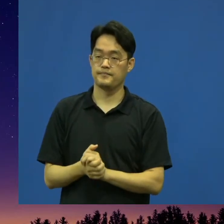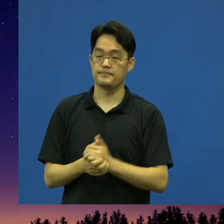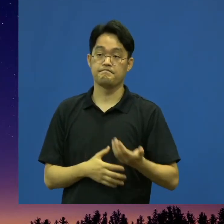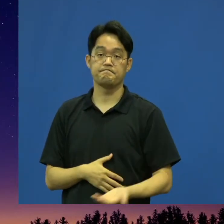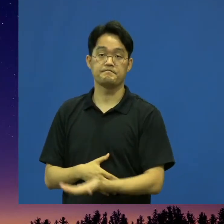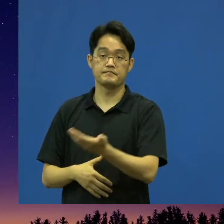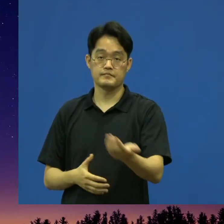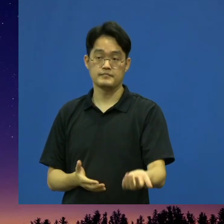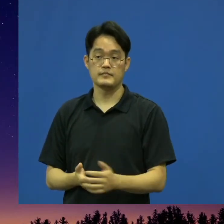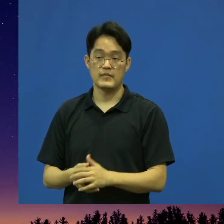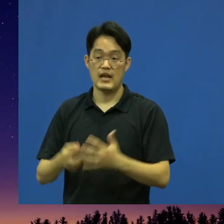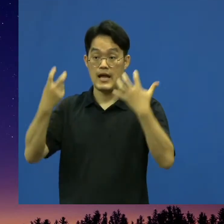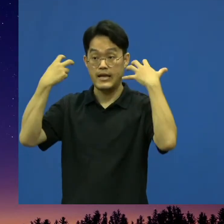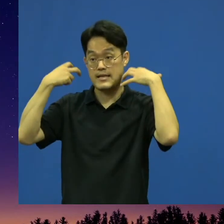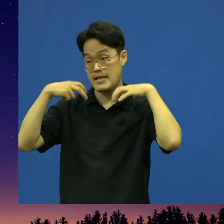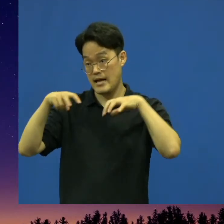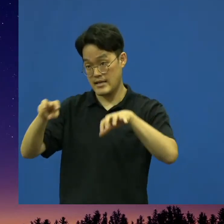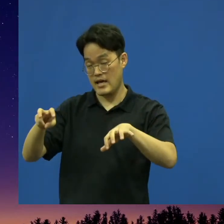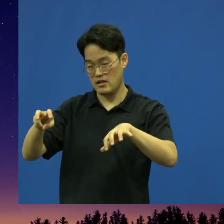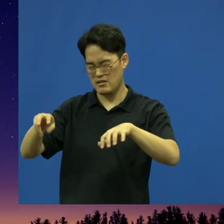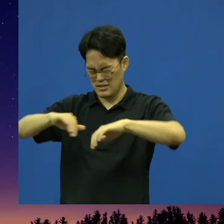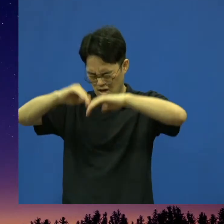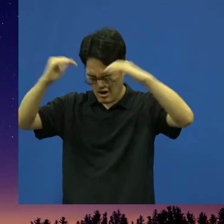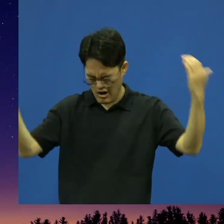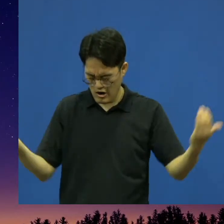여러분이 다니엘서 전체의 주제,